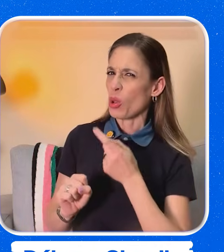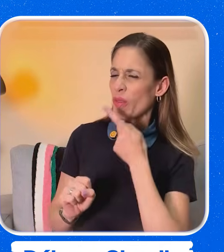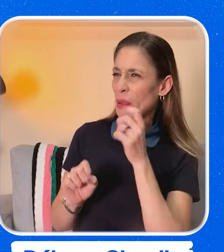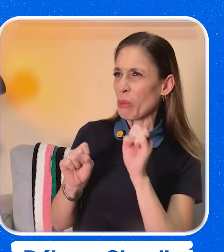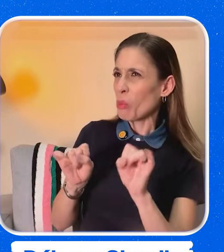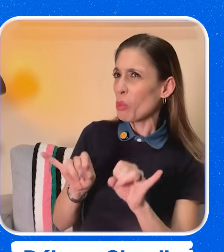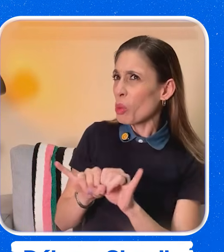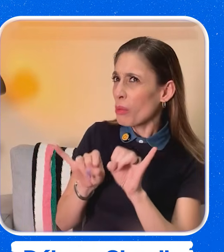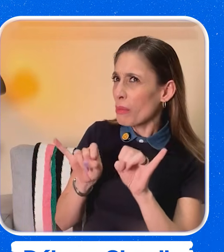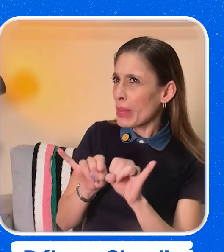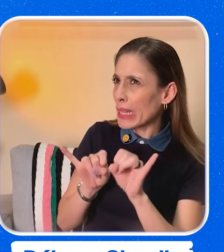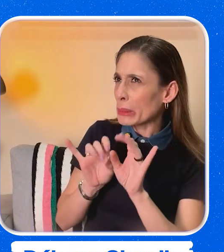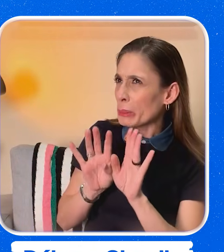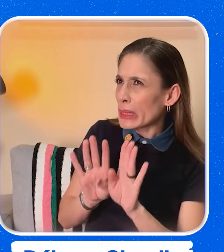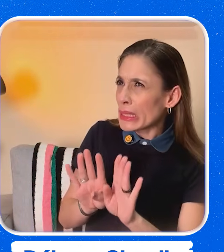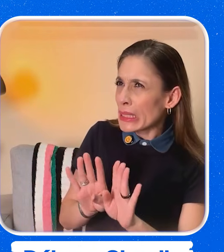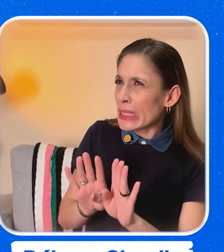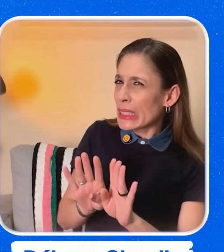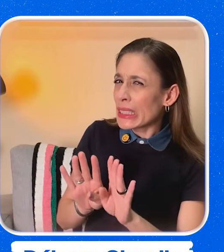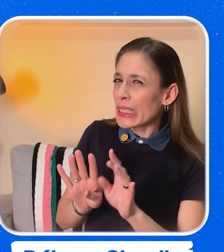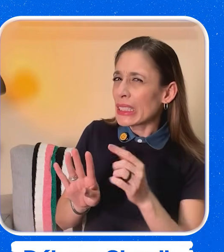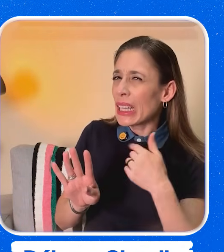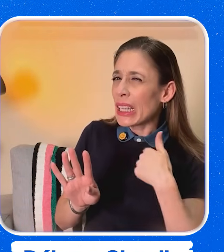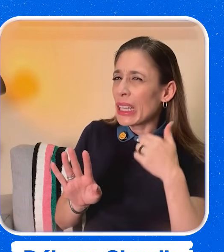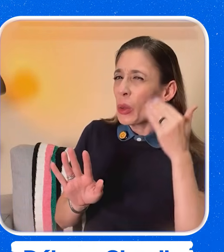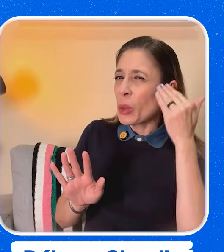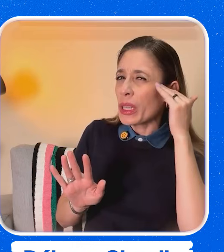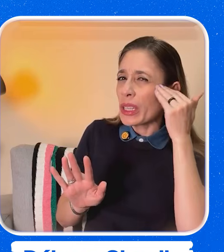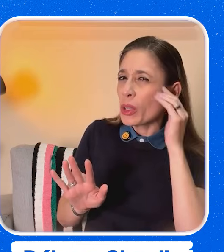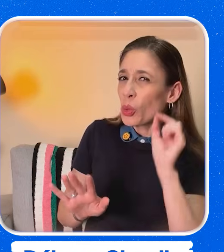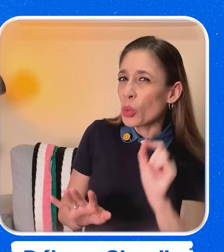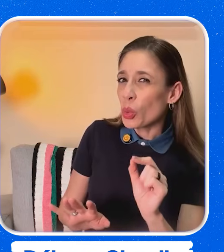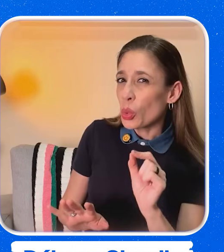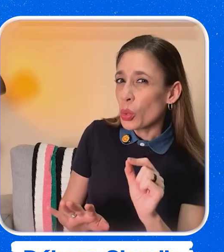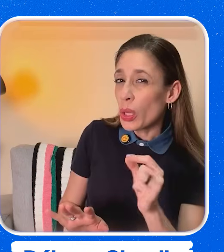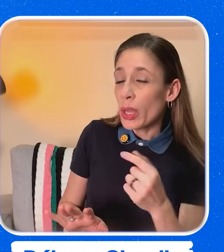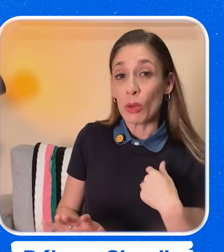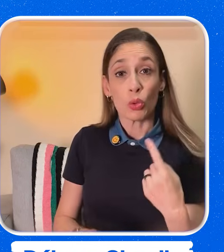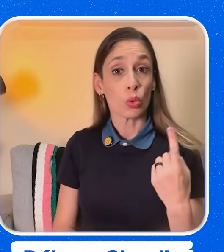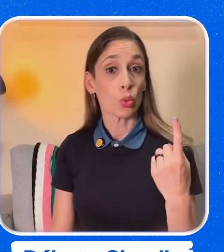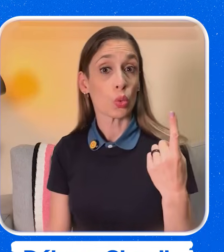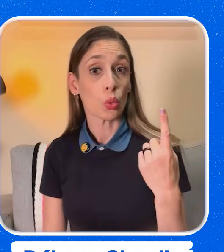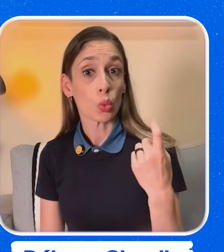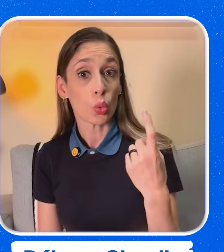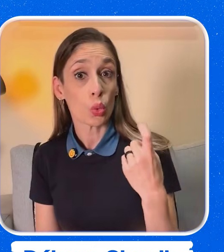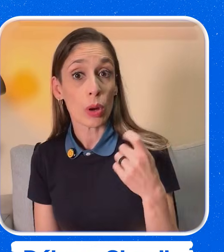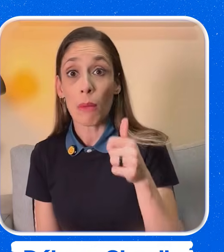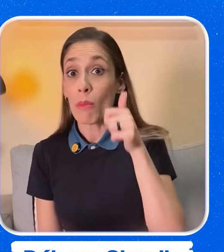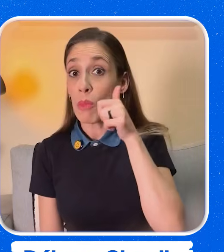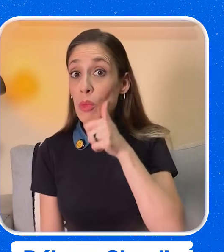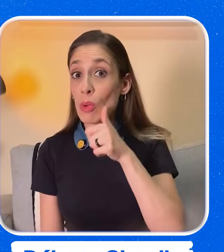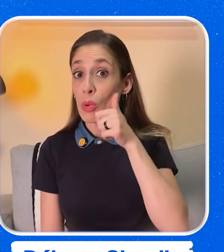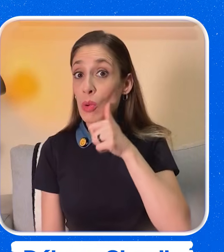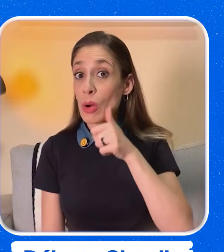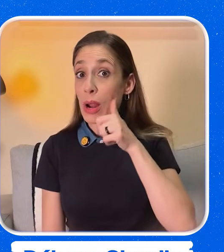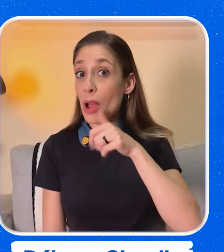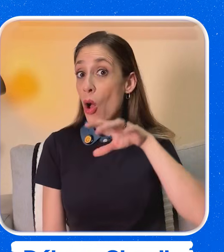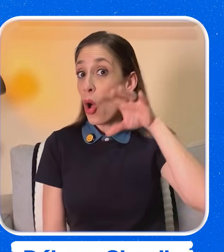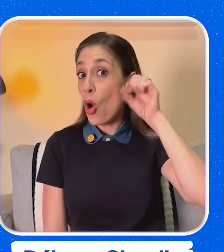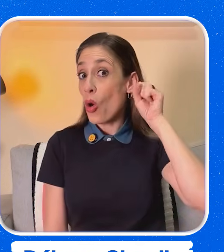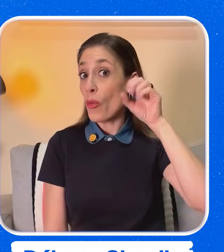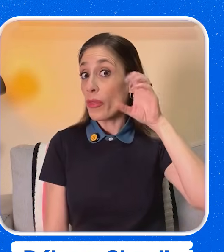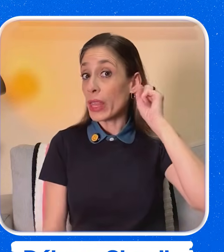momento eu me entendo como a única mulher ouvinte tatuadora que atende